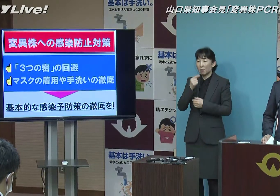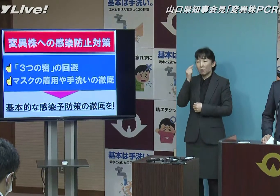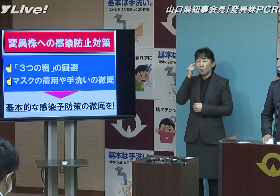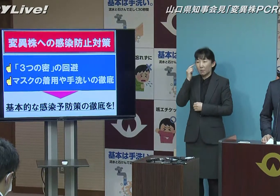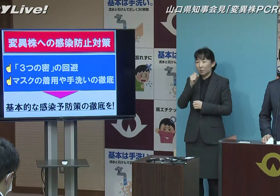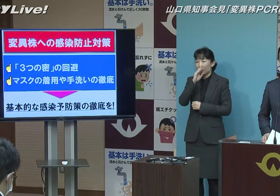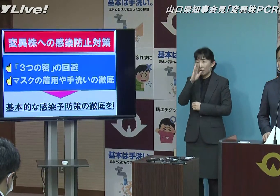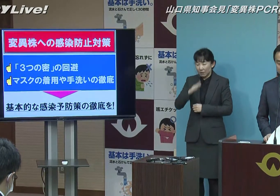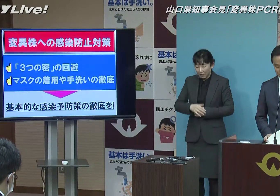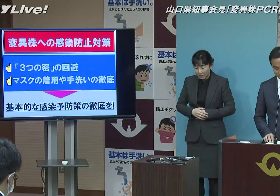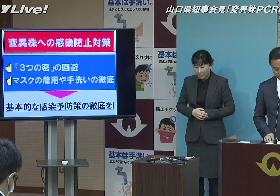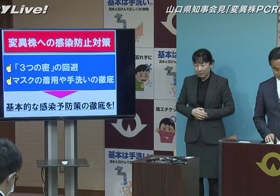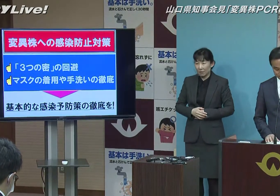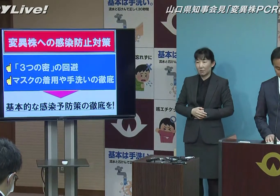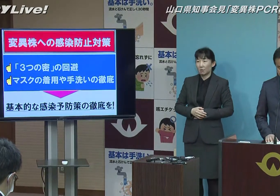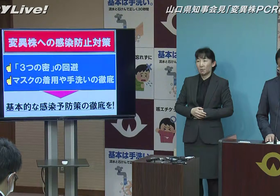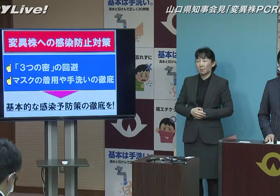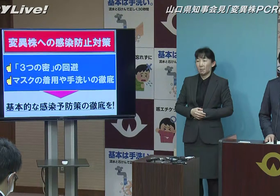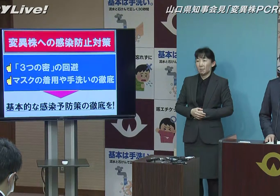ろしくお願いいたします。